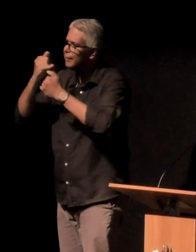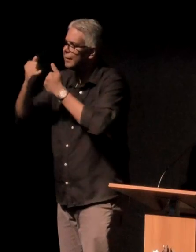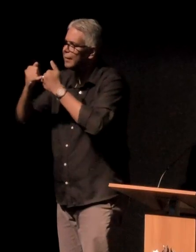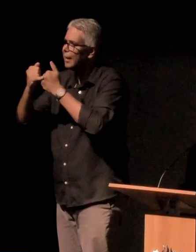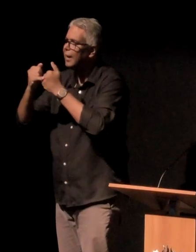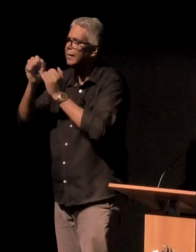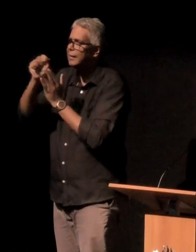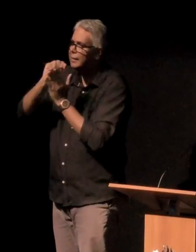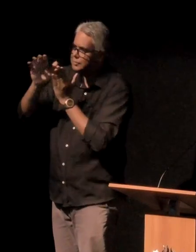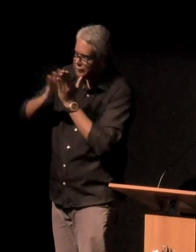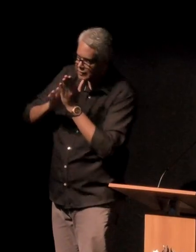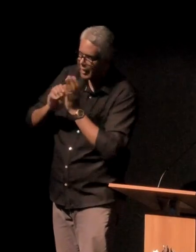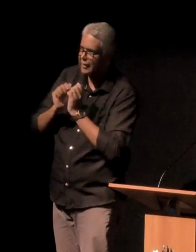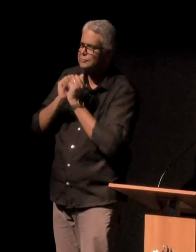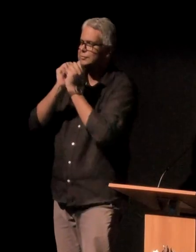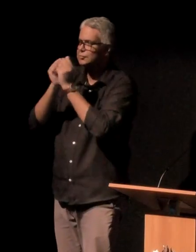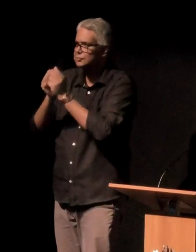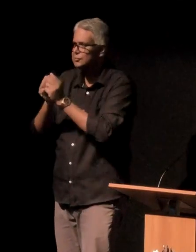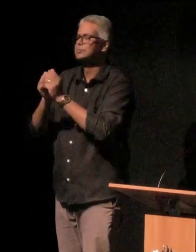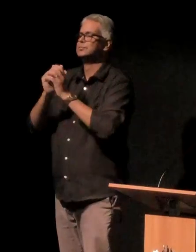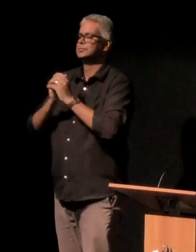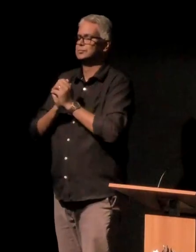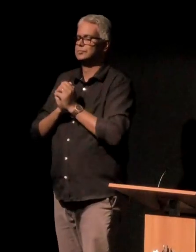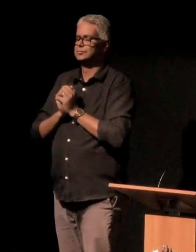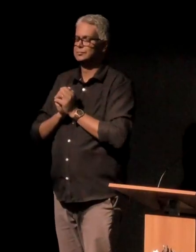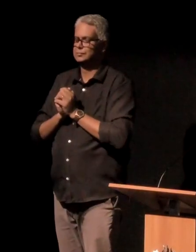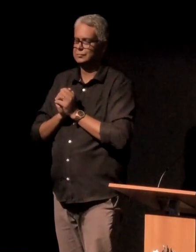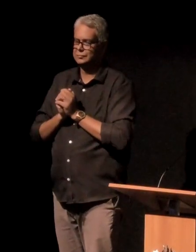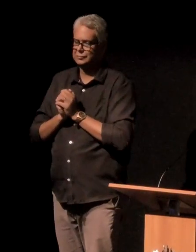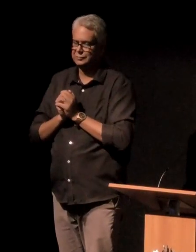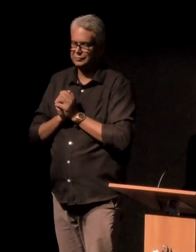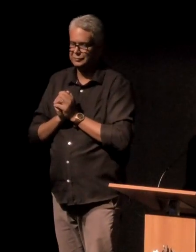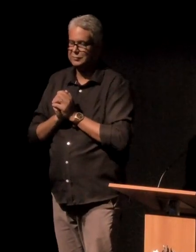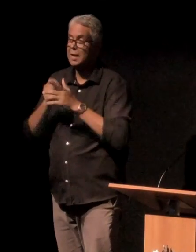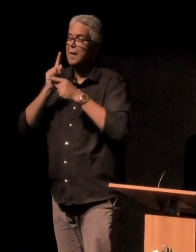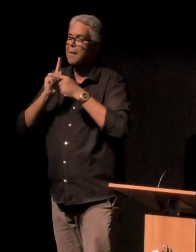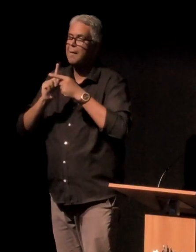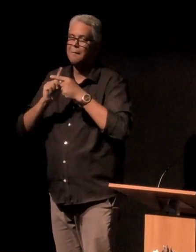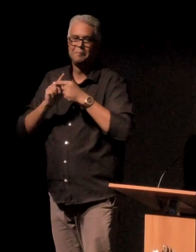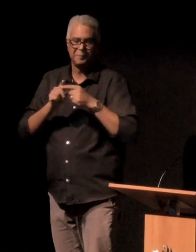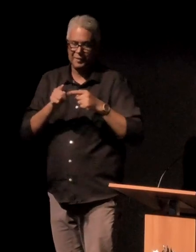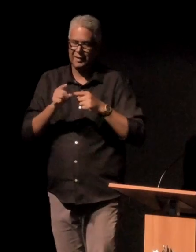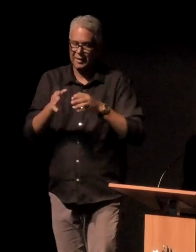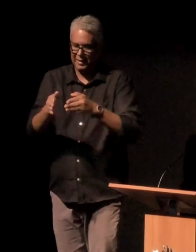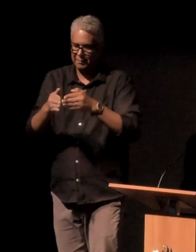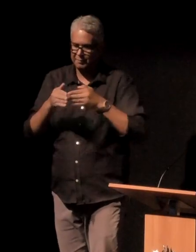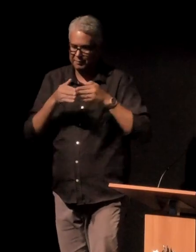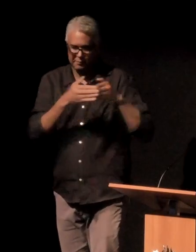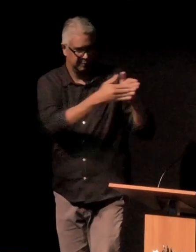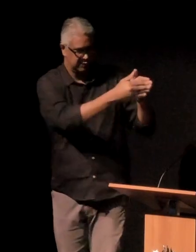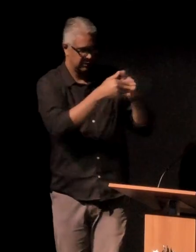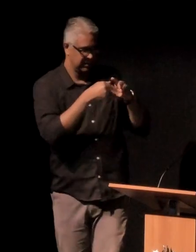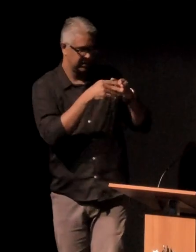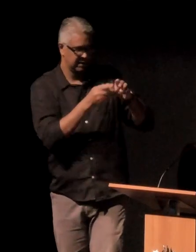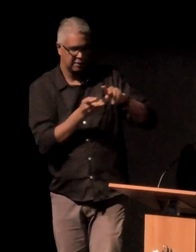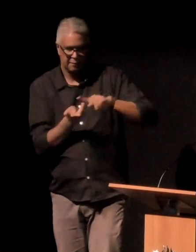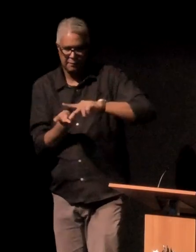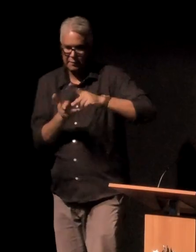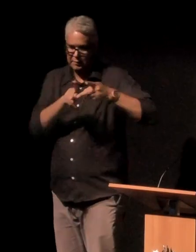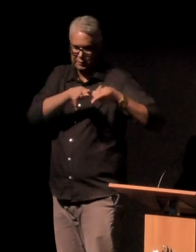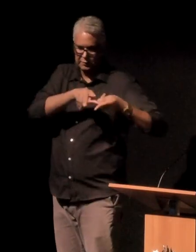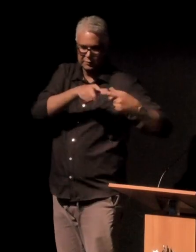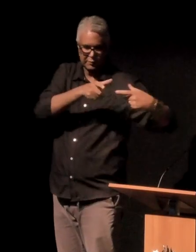né fazer as nossas atividades Jean Para eu vir para cá é porque eu fiquei aqui no cantinho por conta da